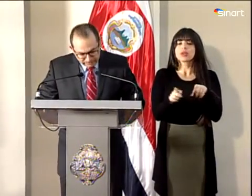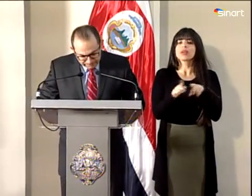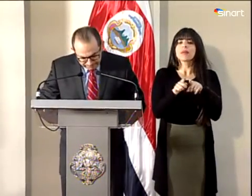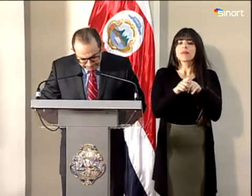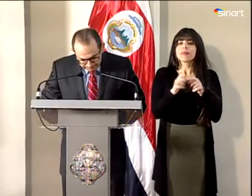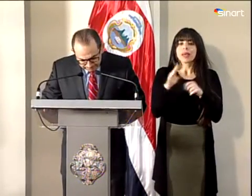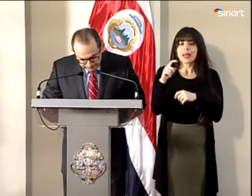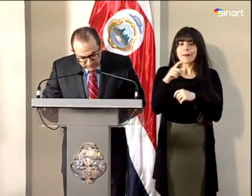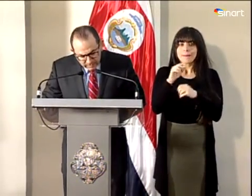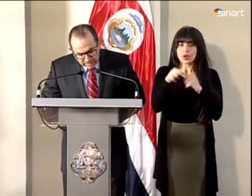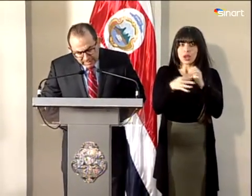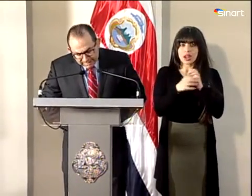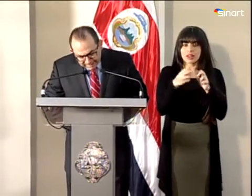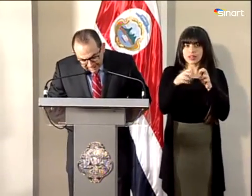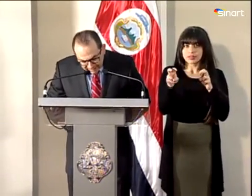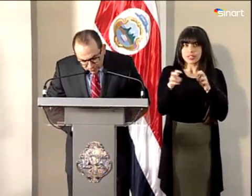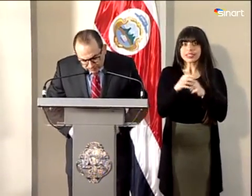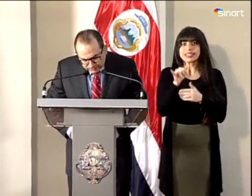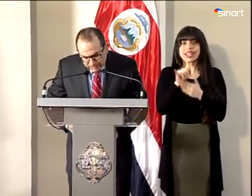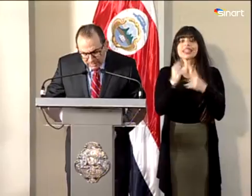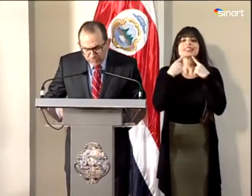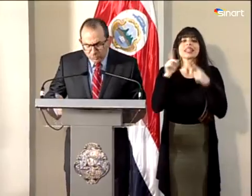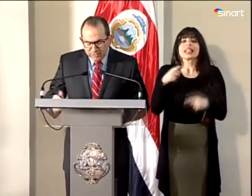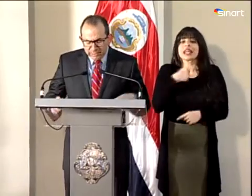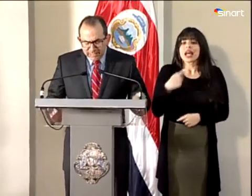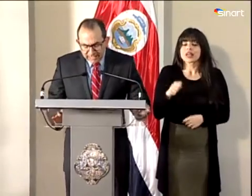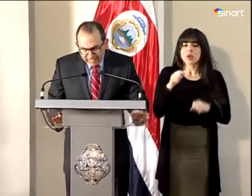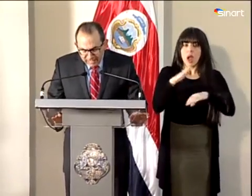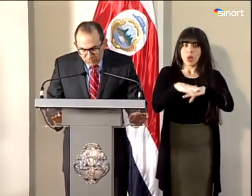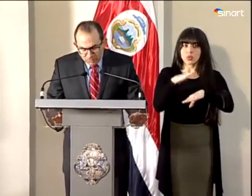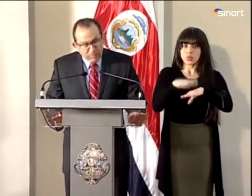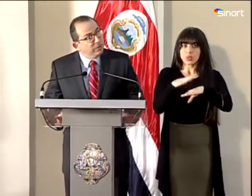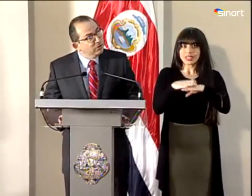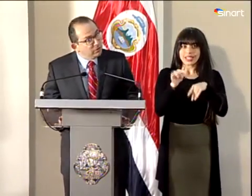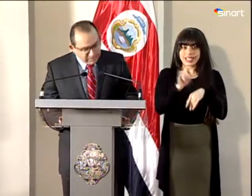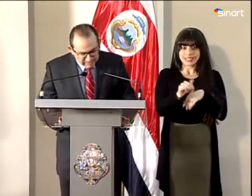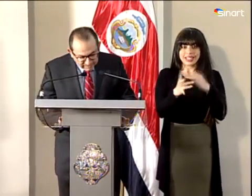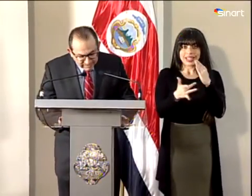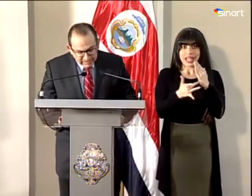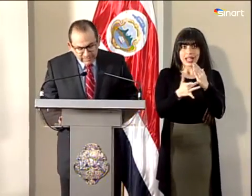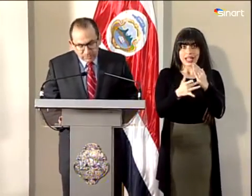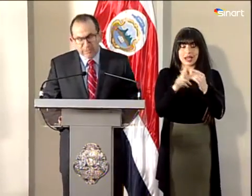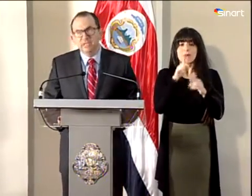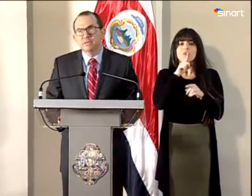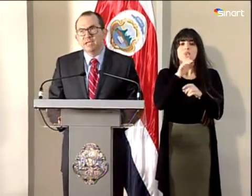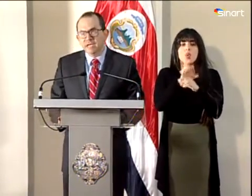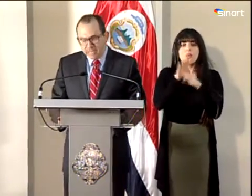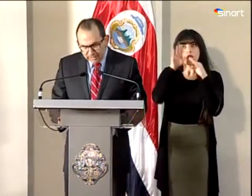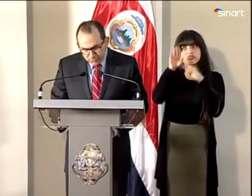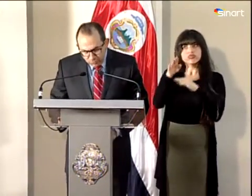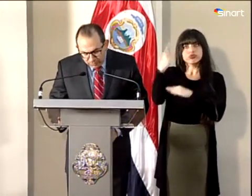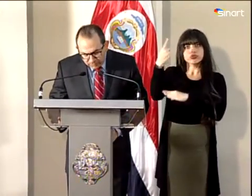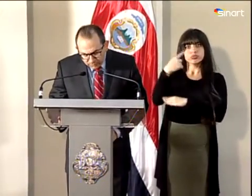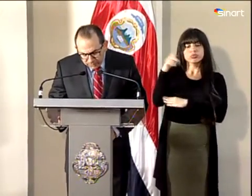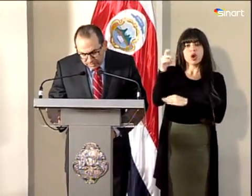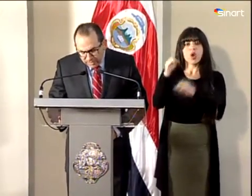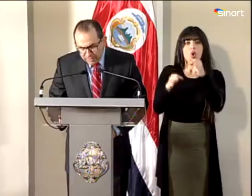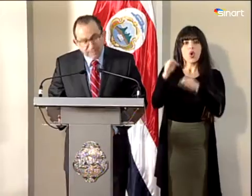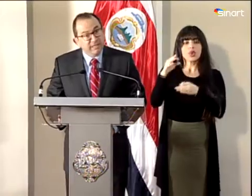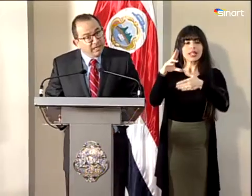embrionaria. Este decreto autoriza la técnica en cumplimiento de la sentencia de la Corte Interamericana de Derechos